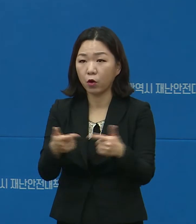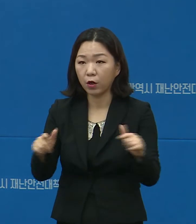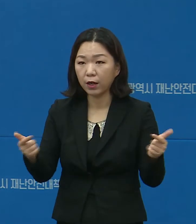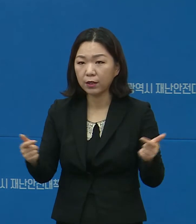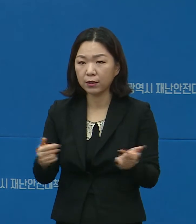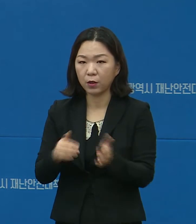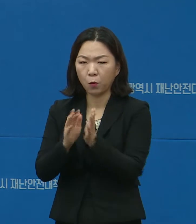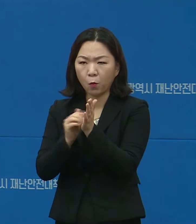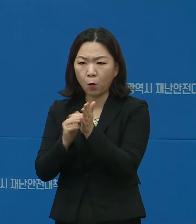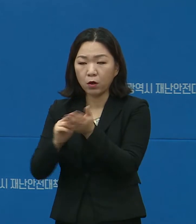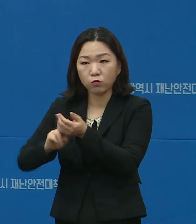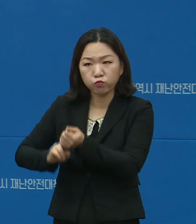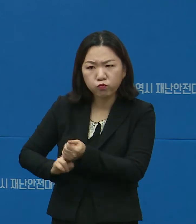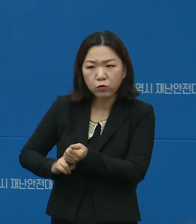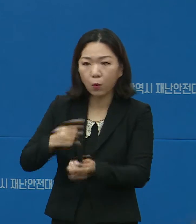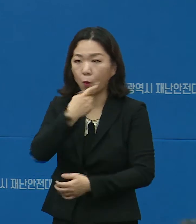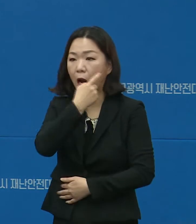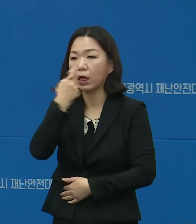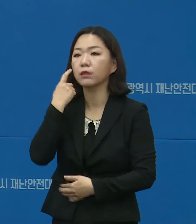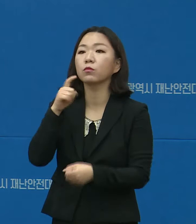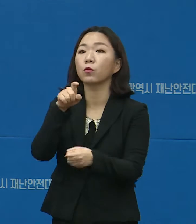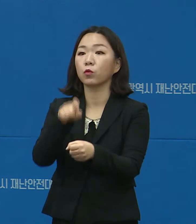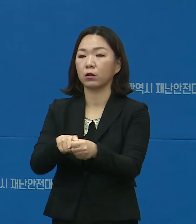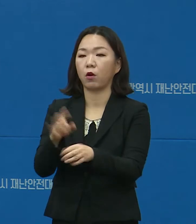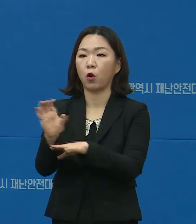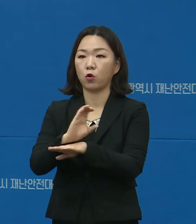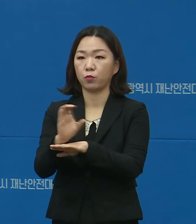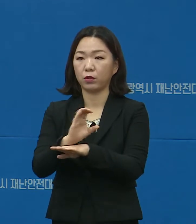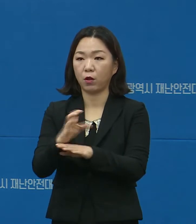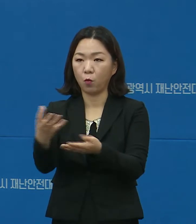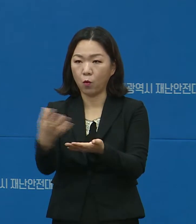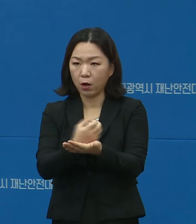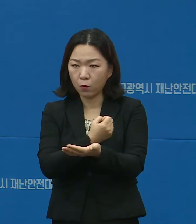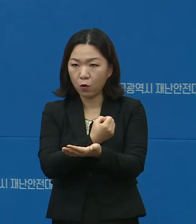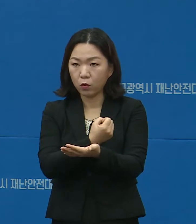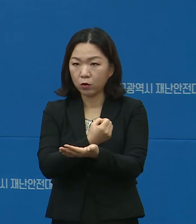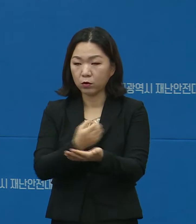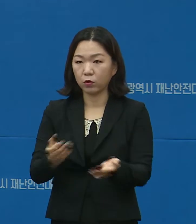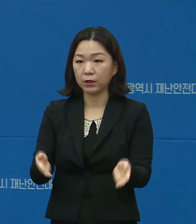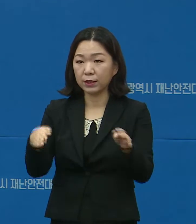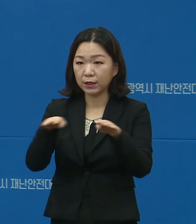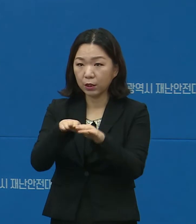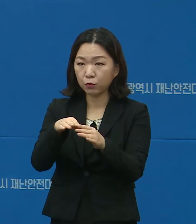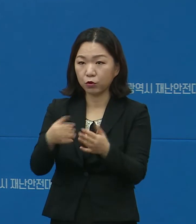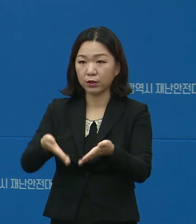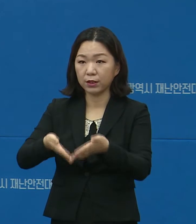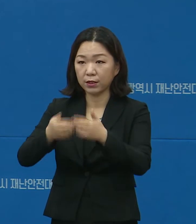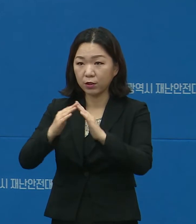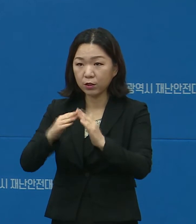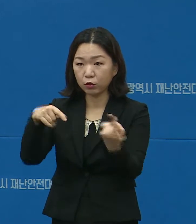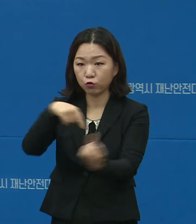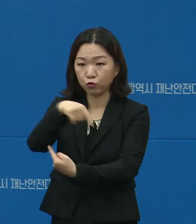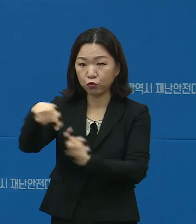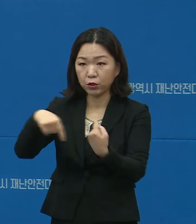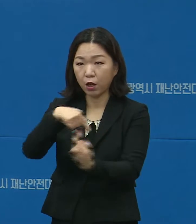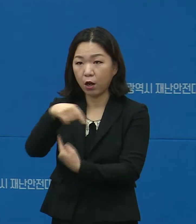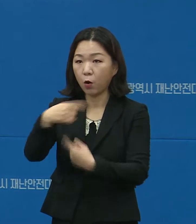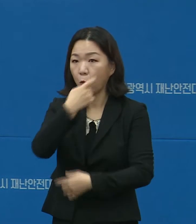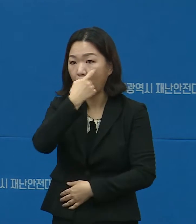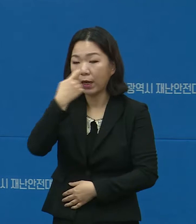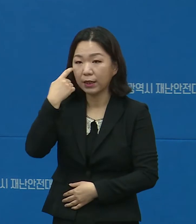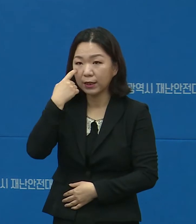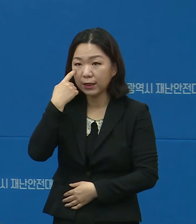은폐 여부를 확인하기 위한 컴퓨터 자료 확보, 시설물 설치 운영 등을 확인하기 위한